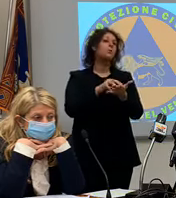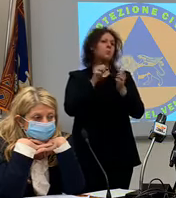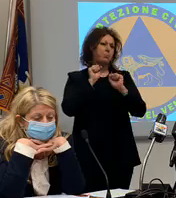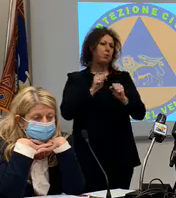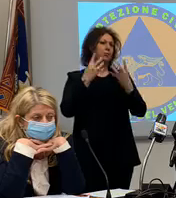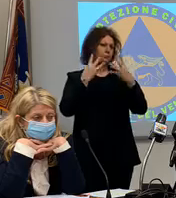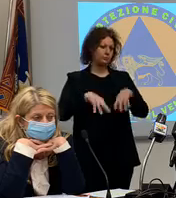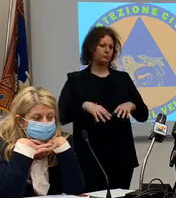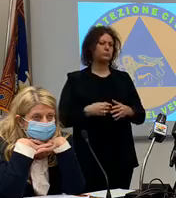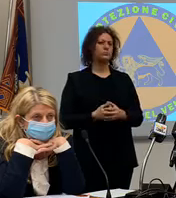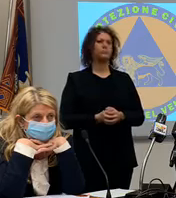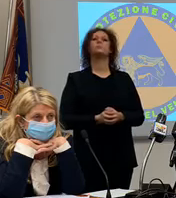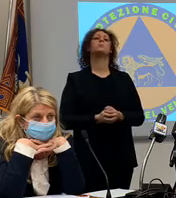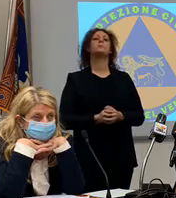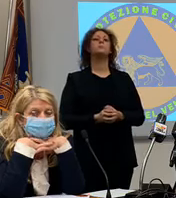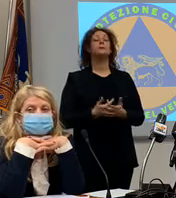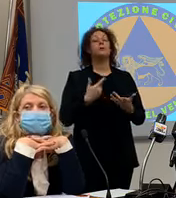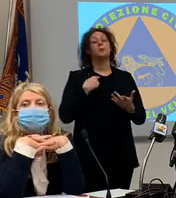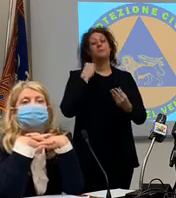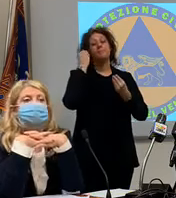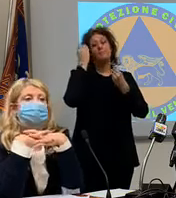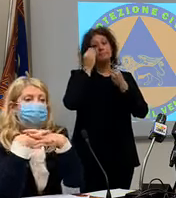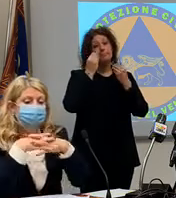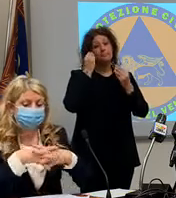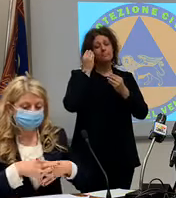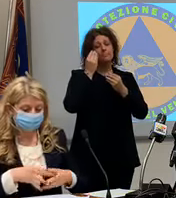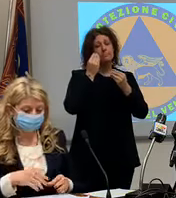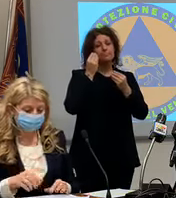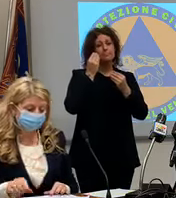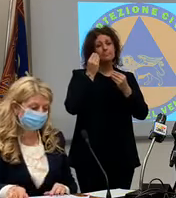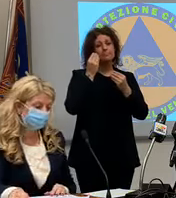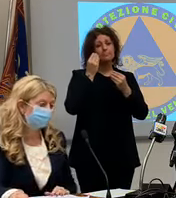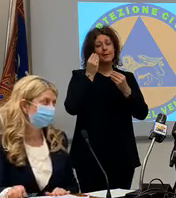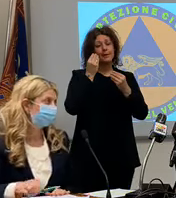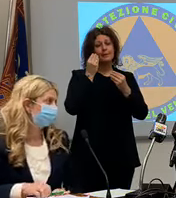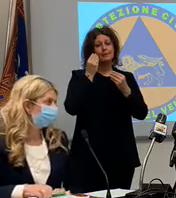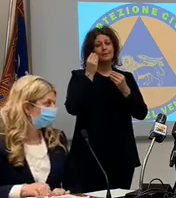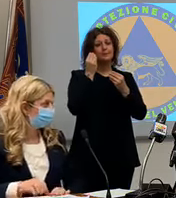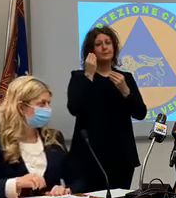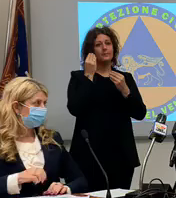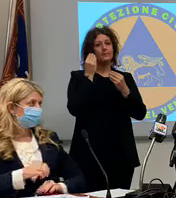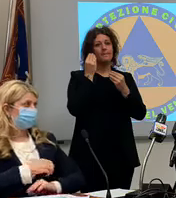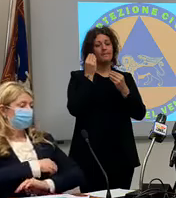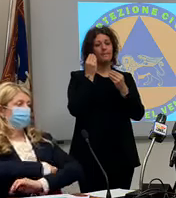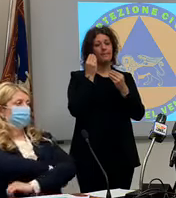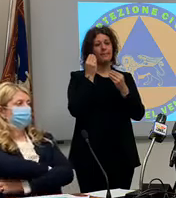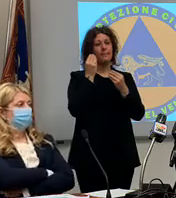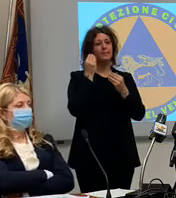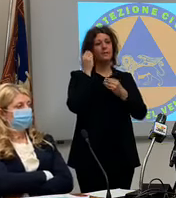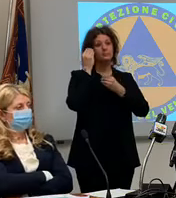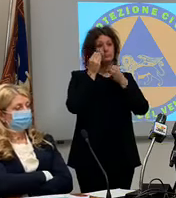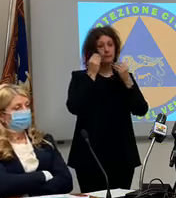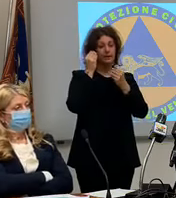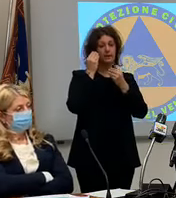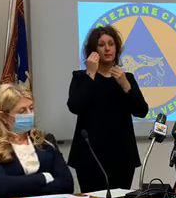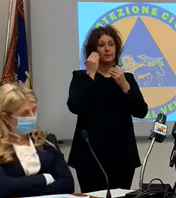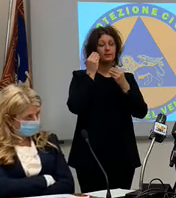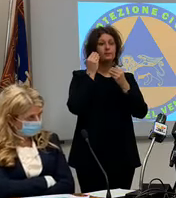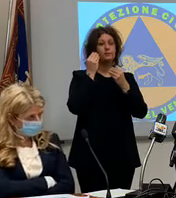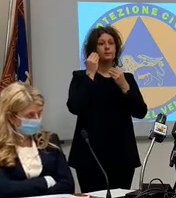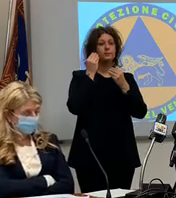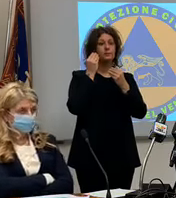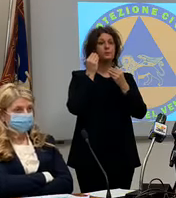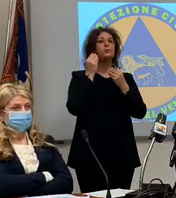che che il ragionamento che potrebbe venirne fuori sia quello di di di di pensare diciamo alla di mutuare le le misure